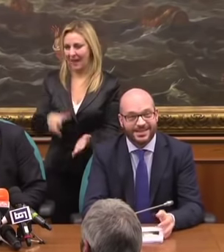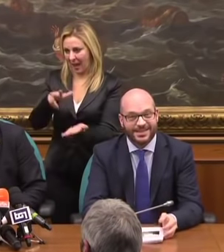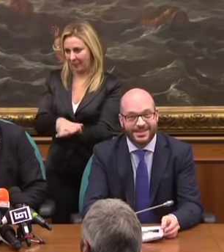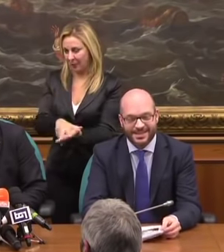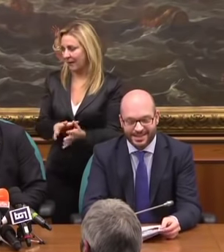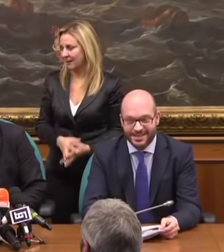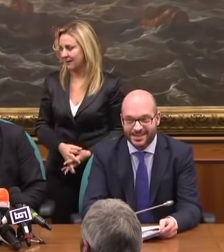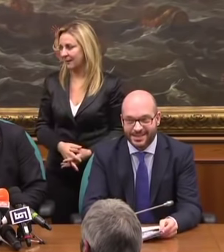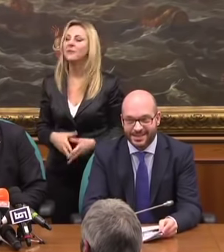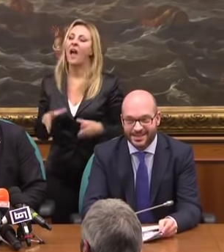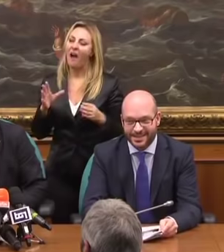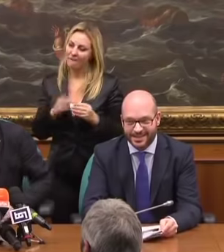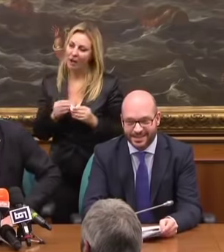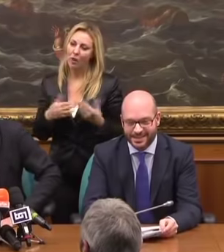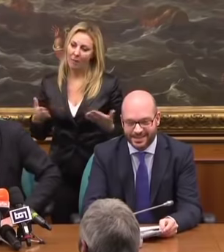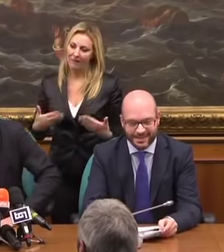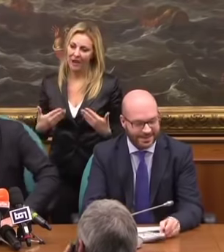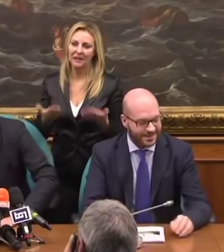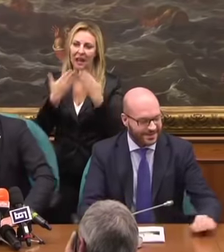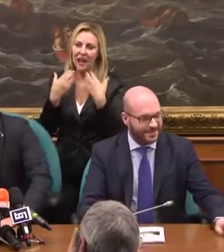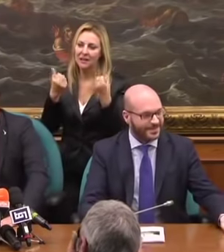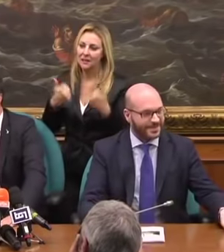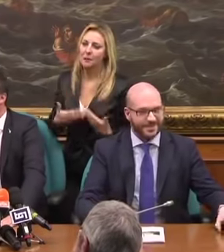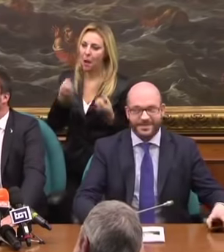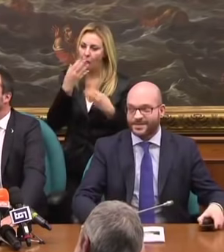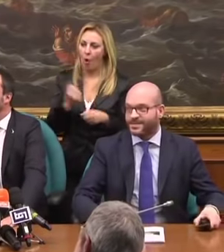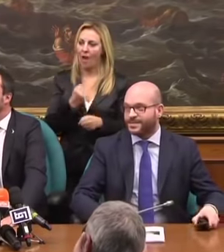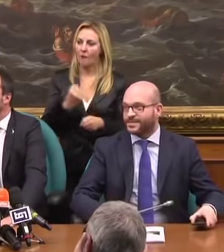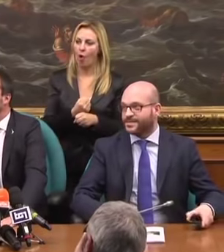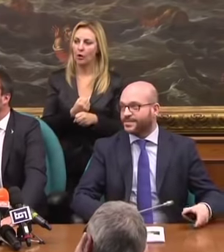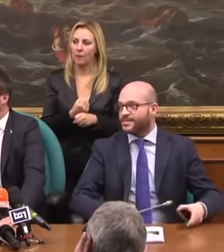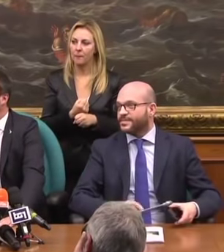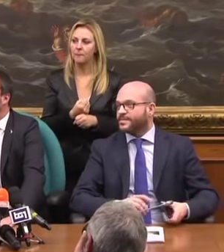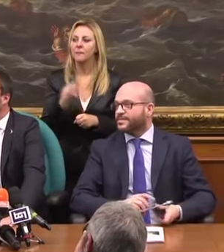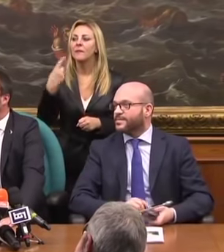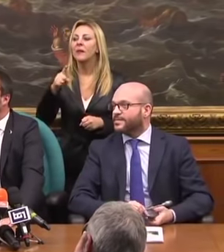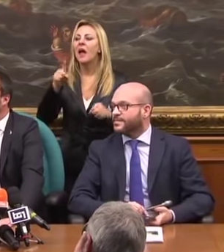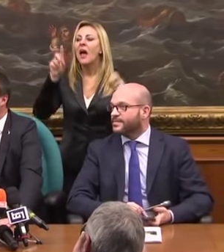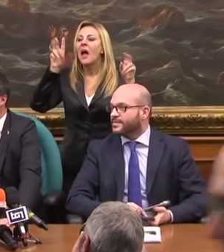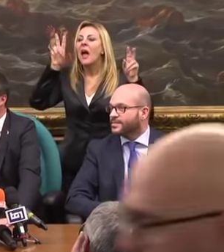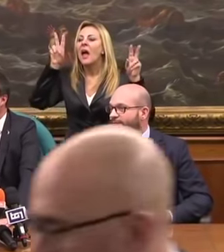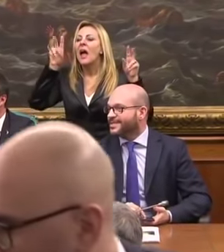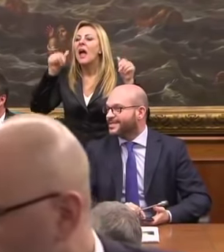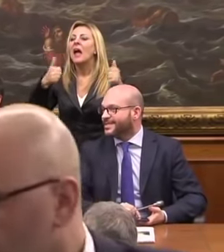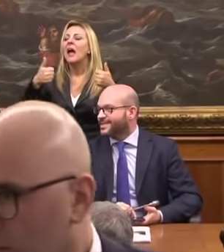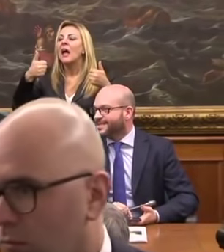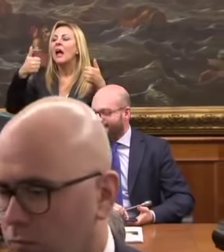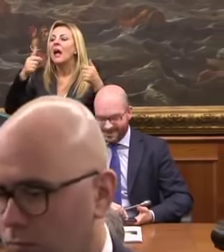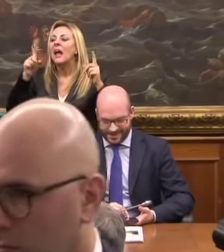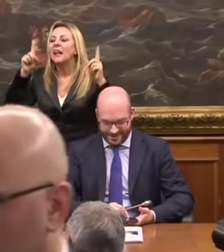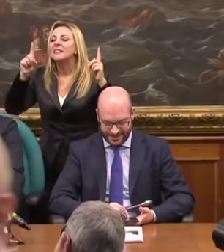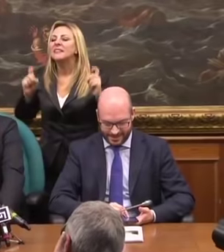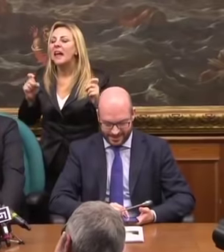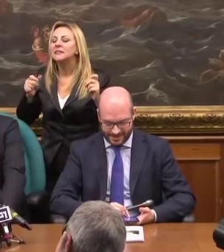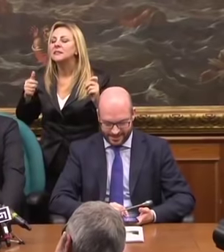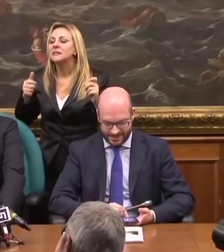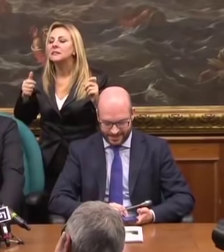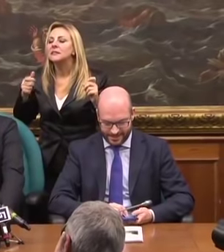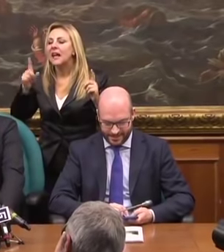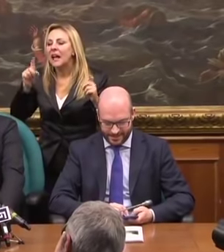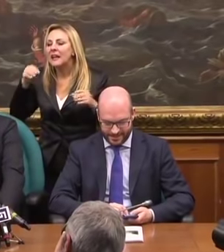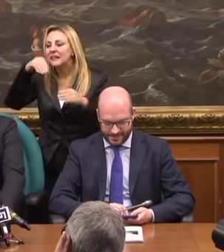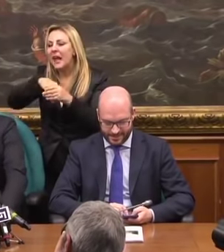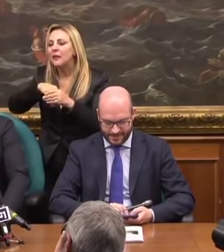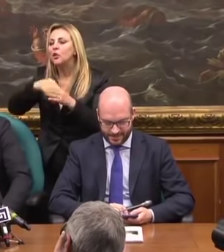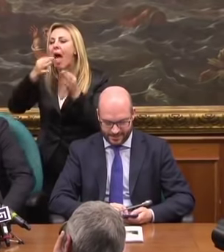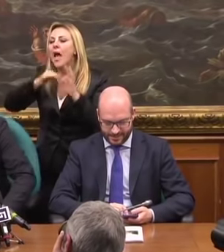approvata. Grazie mille, buon lavoro. I testi invece per l'educazione civica prodotti nelle scuole saranno scelti